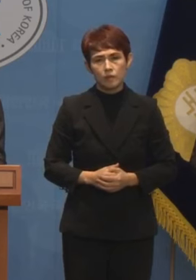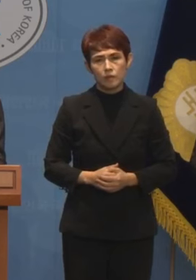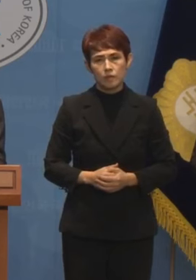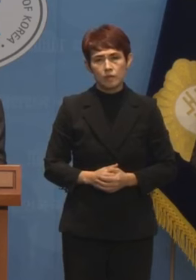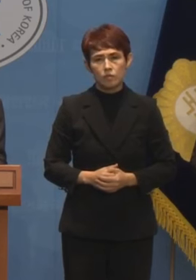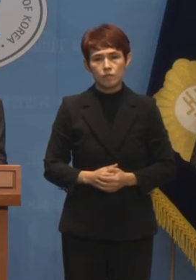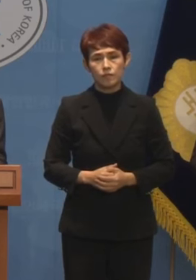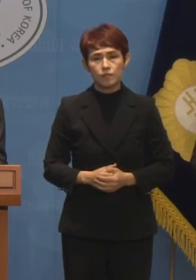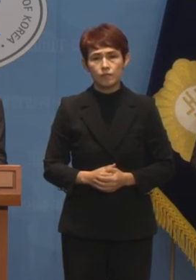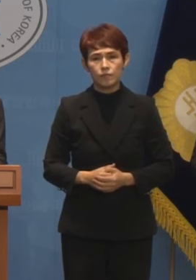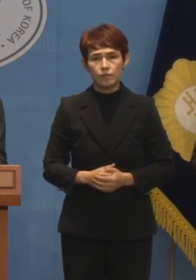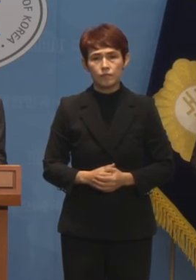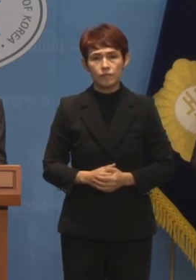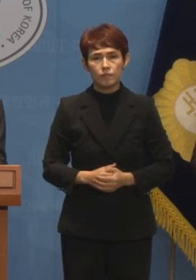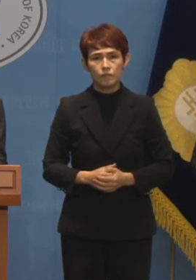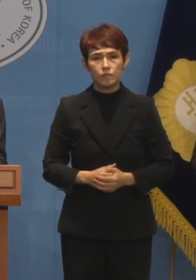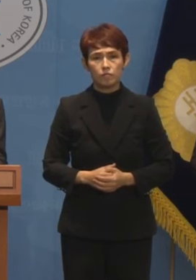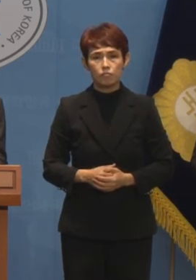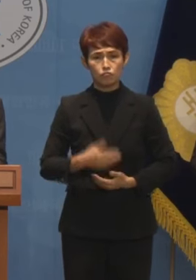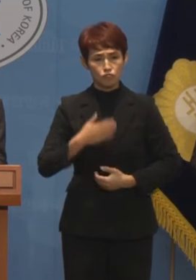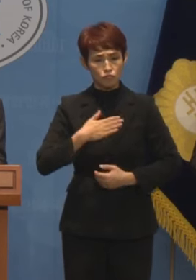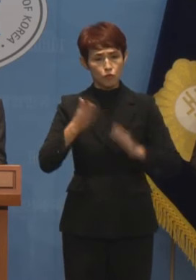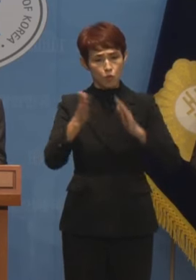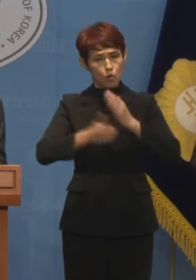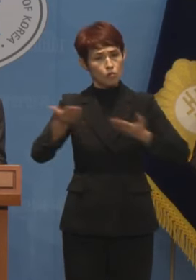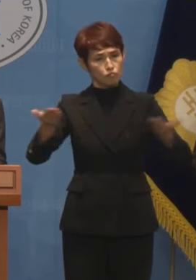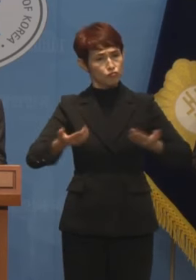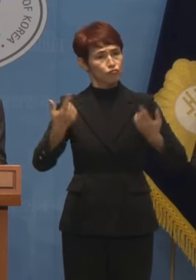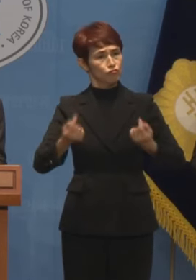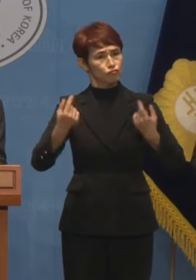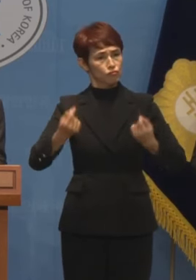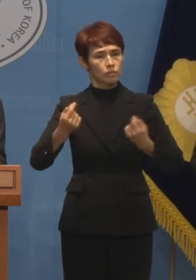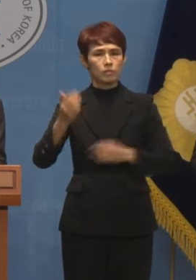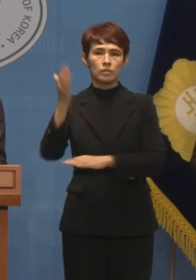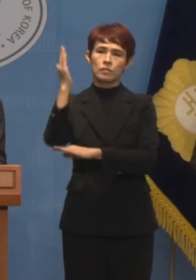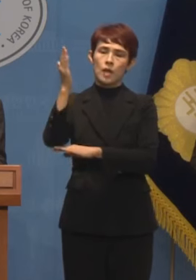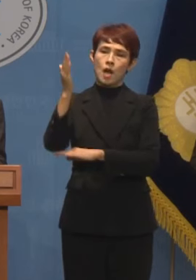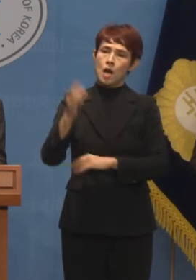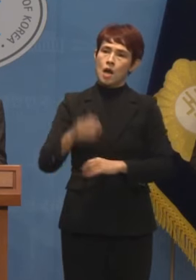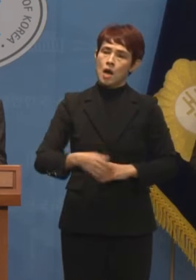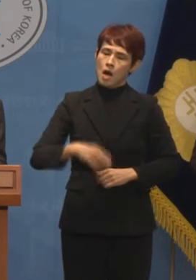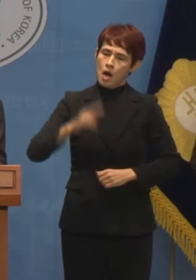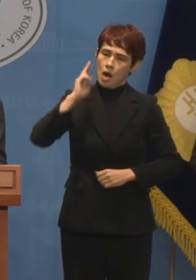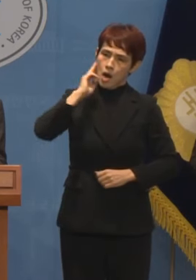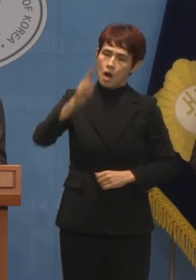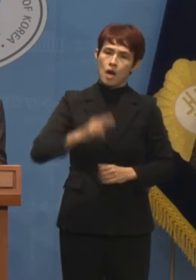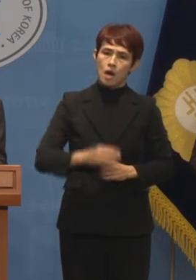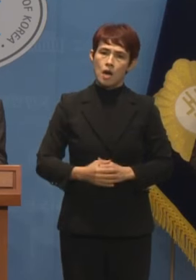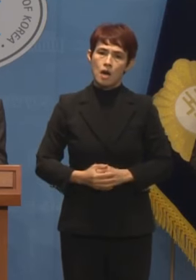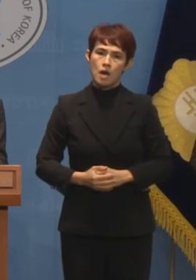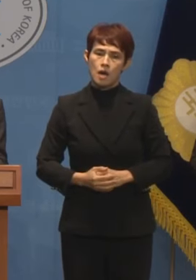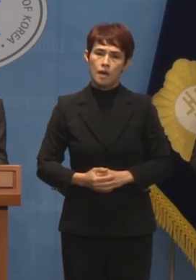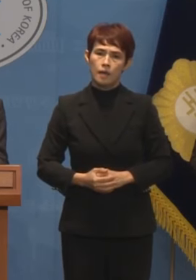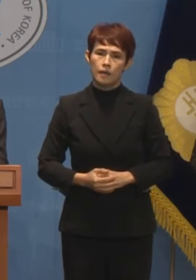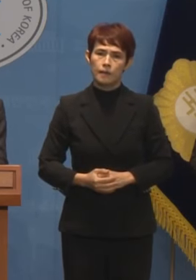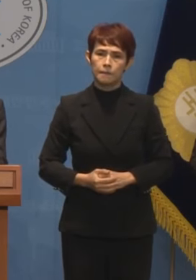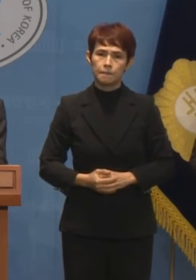처음부터 끝까지 절제된 공권력 사용이었다는 말도 안 되는 변명만 늘어놓고 있습니다.